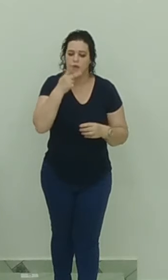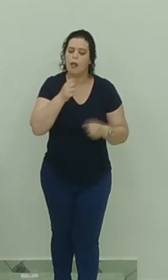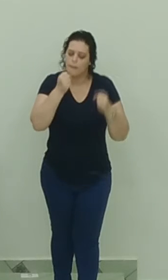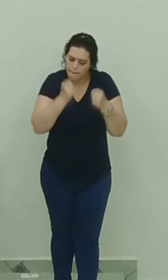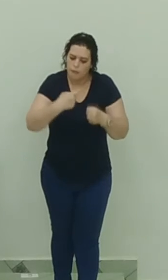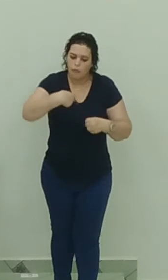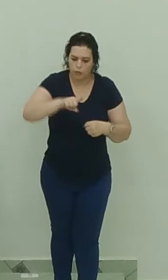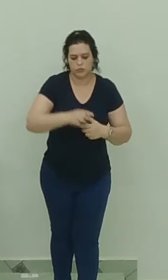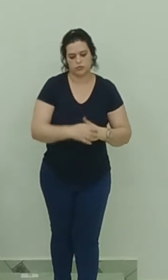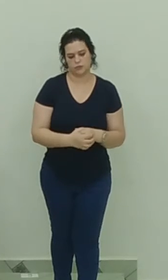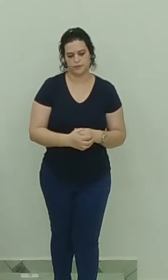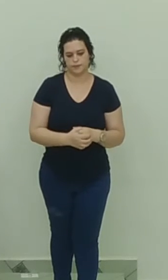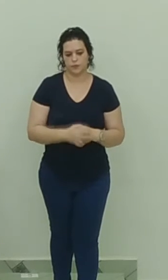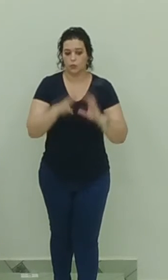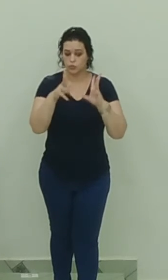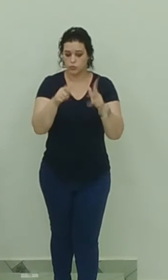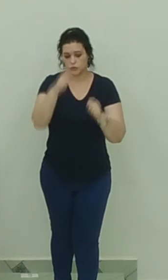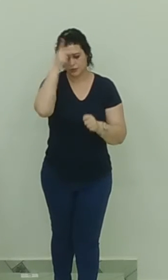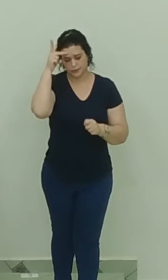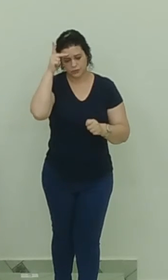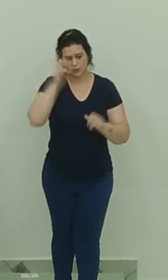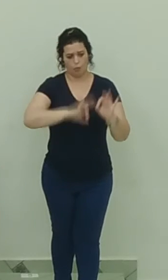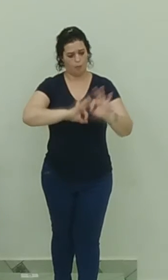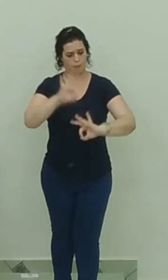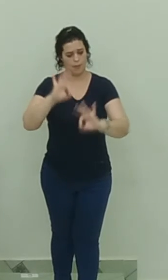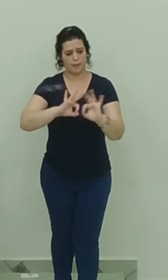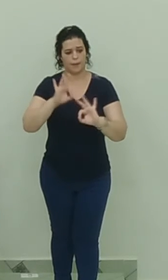preparo. Gente que para um tempinho.